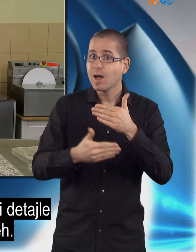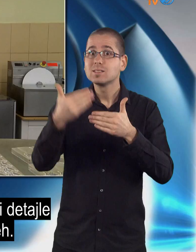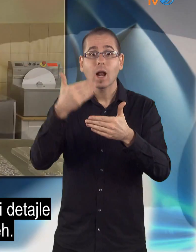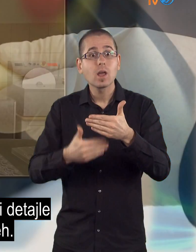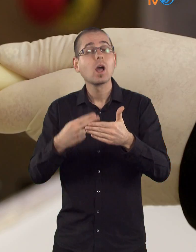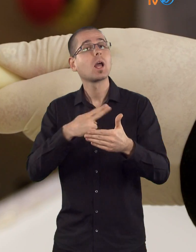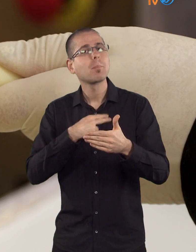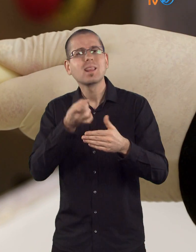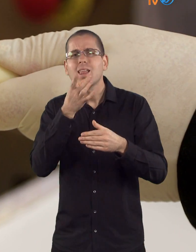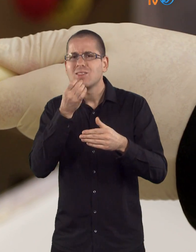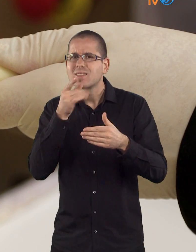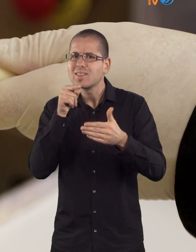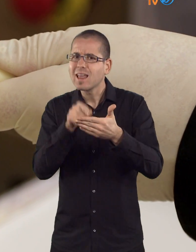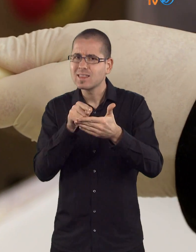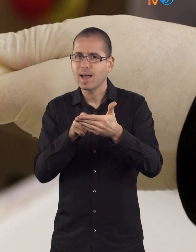detajle.